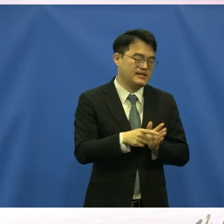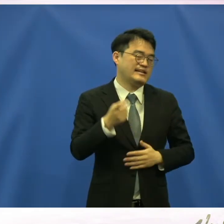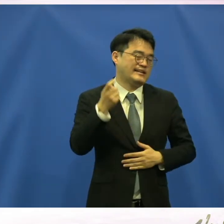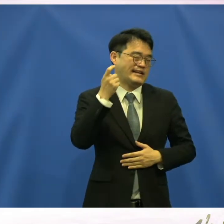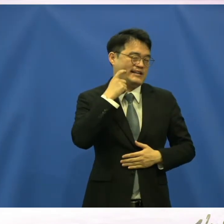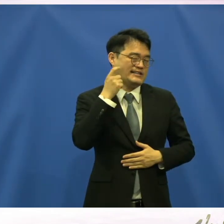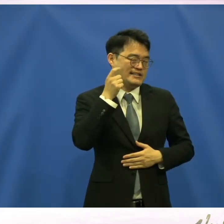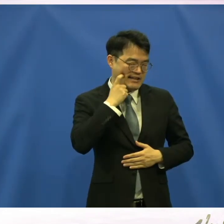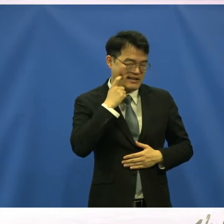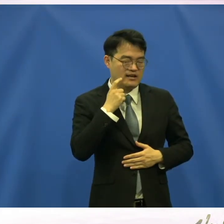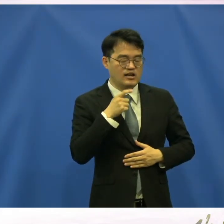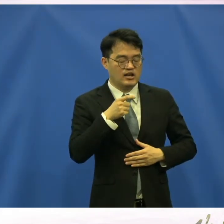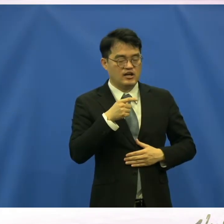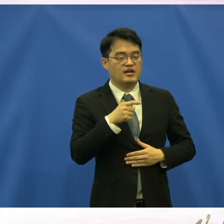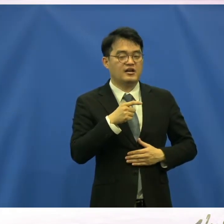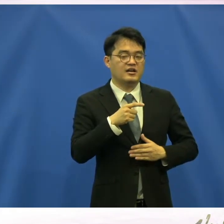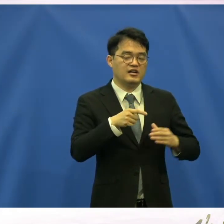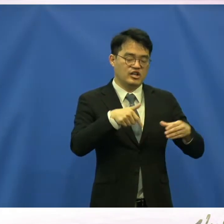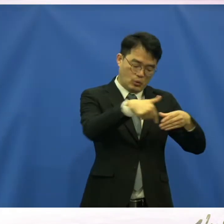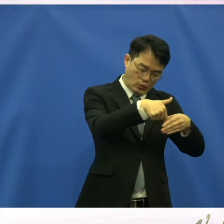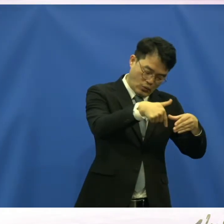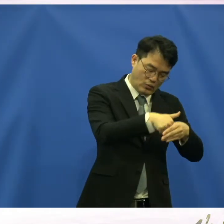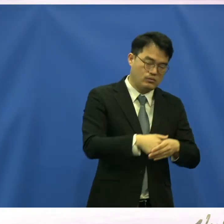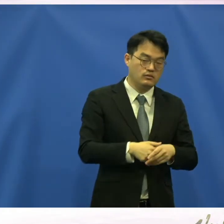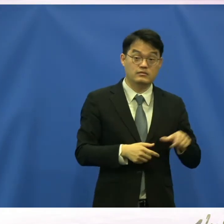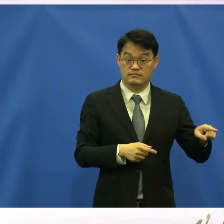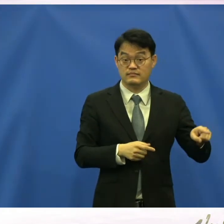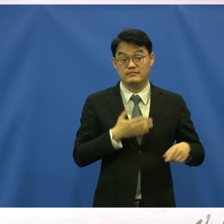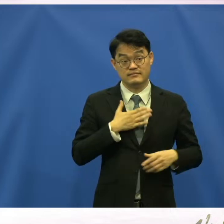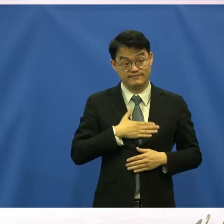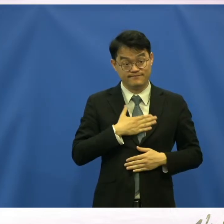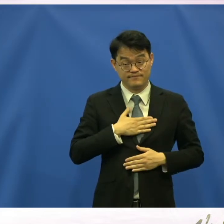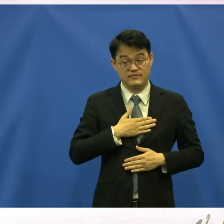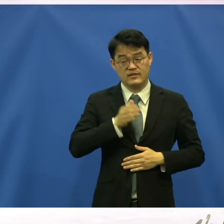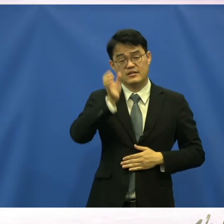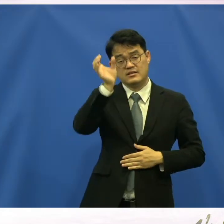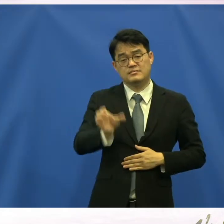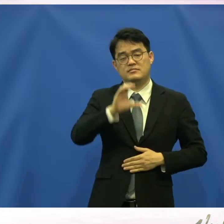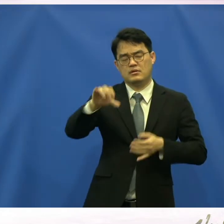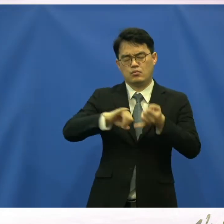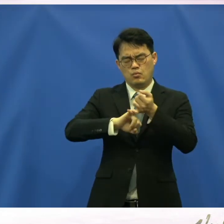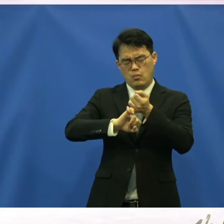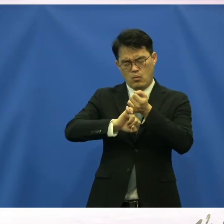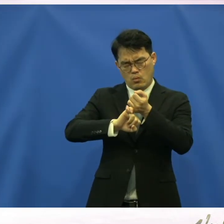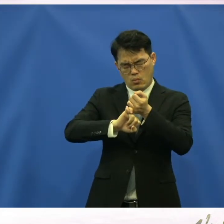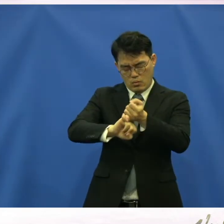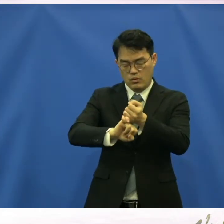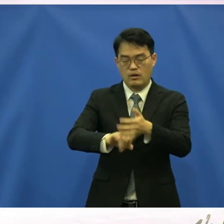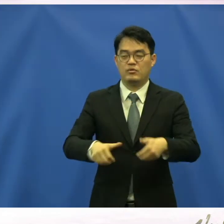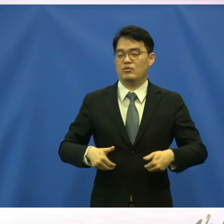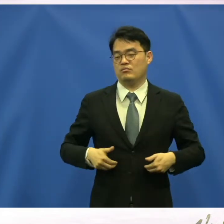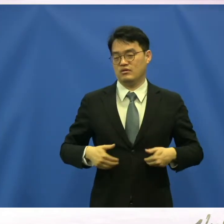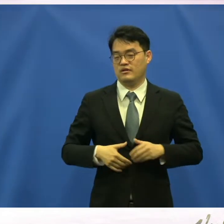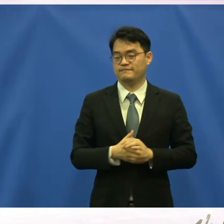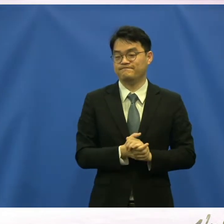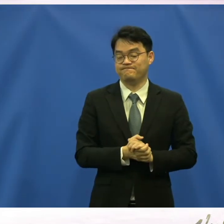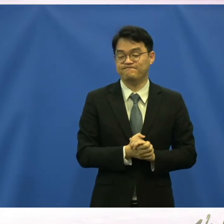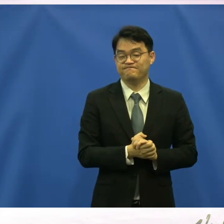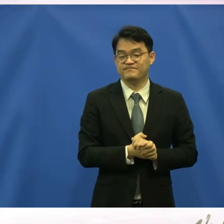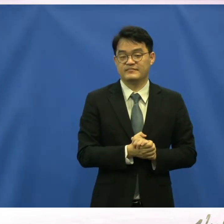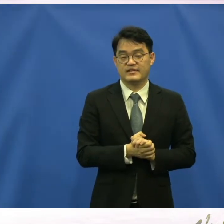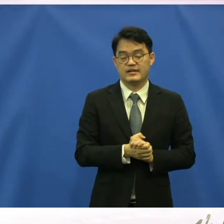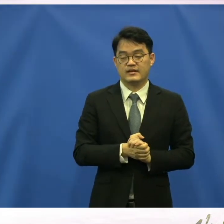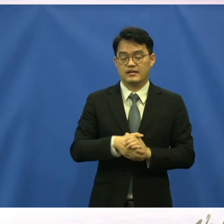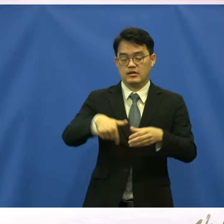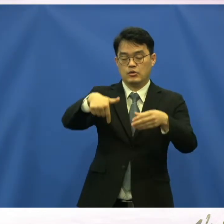십자가가 빠져버리면 그 영성은 그냥 세상의 뭐 다른 종교들과 똑같아집니다. 이